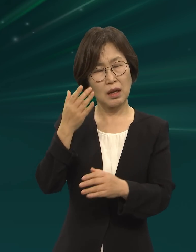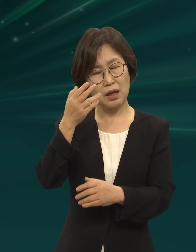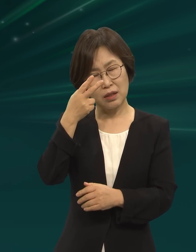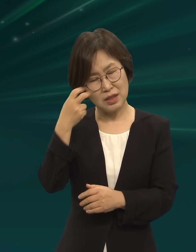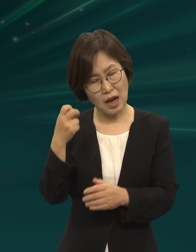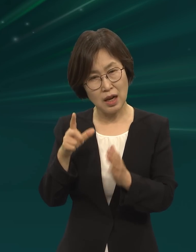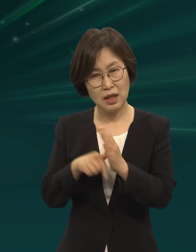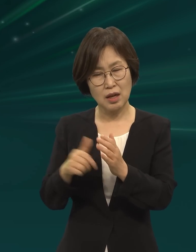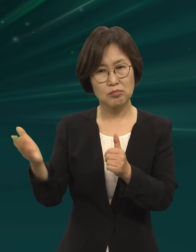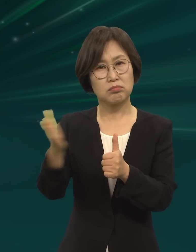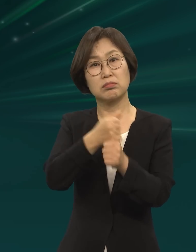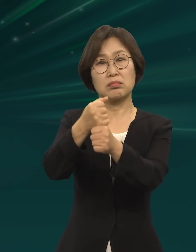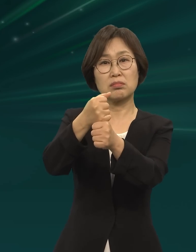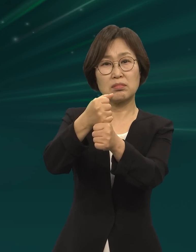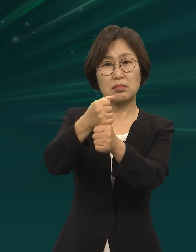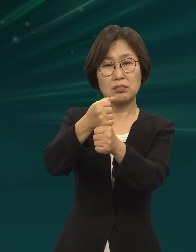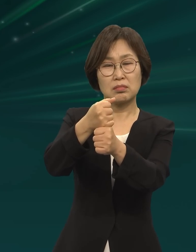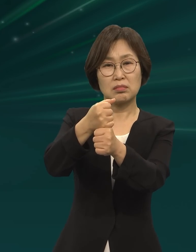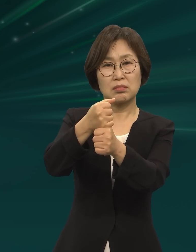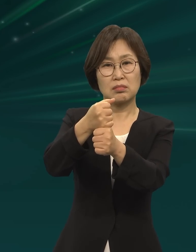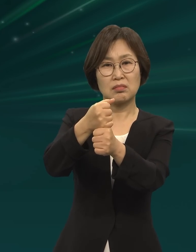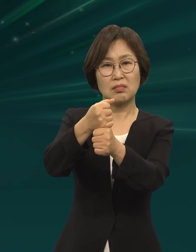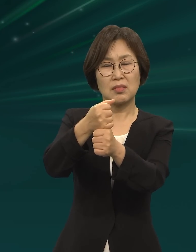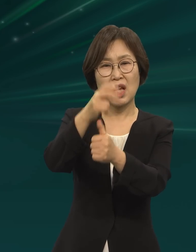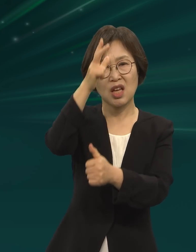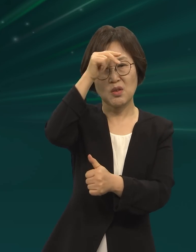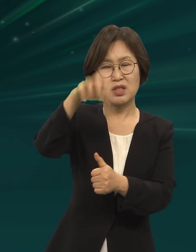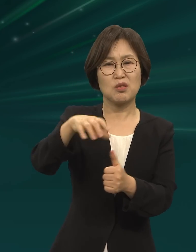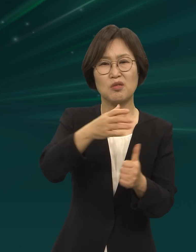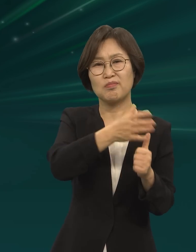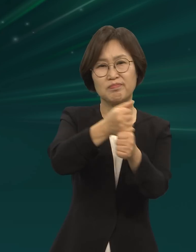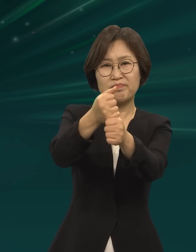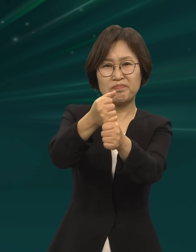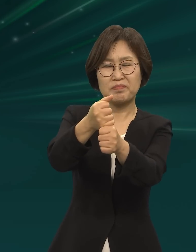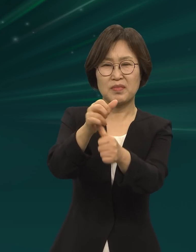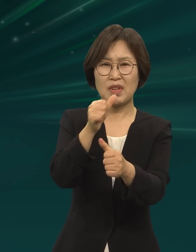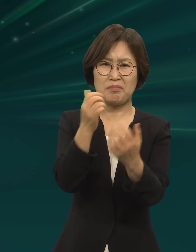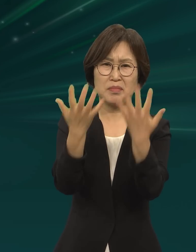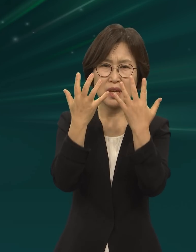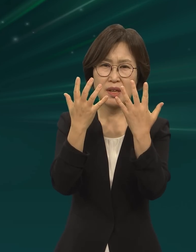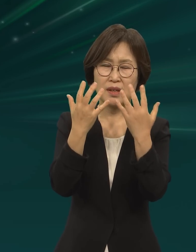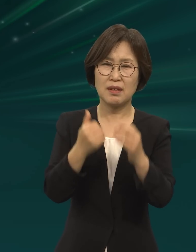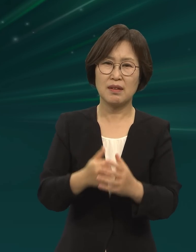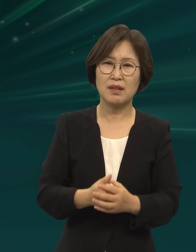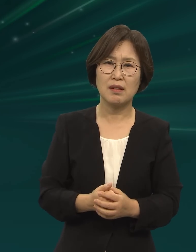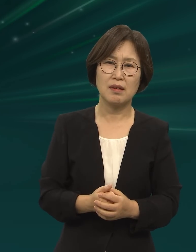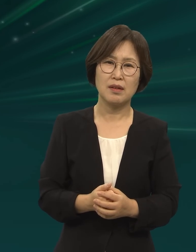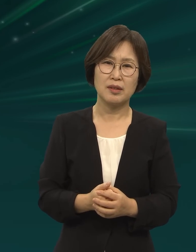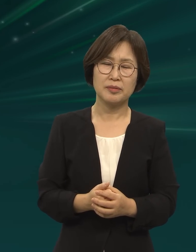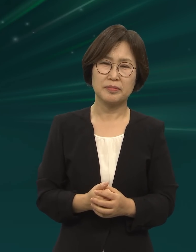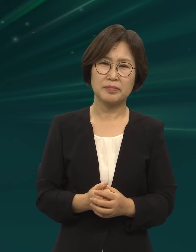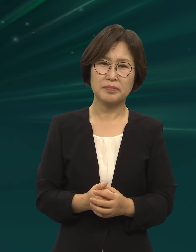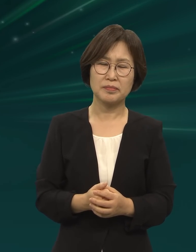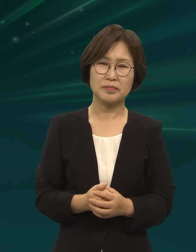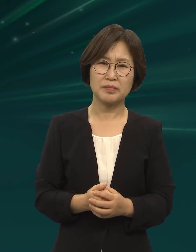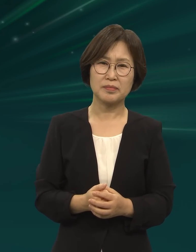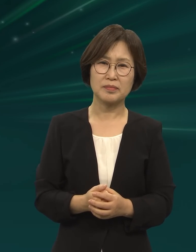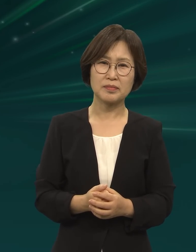있었는데 저를 잡고 데리고 경찰서에 데리고 갑니다. 그리고 감옥에